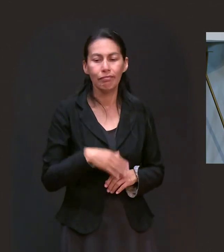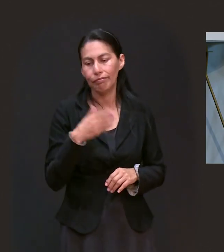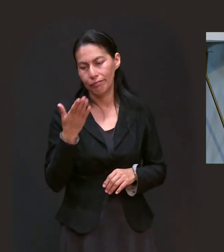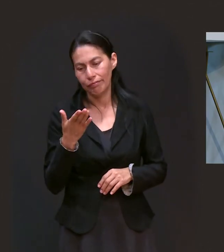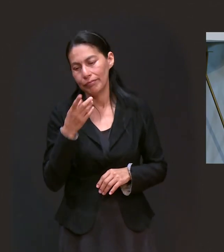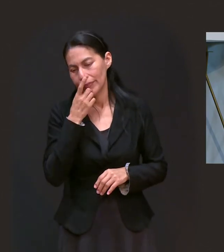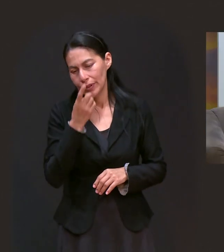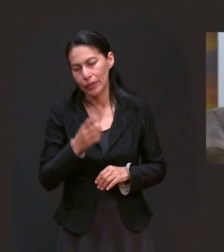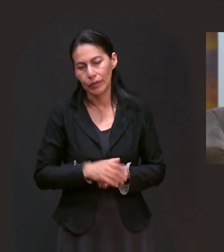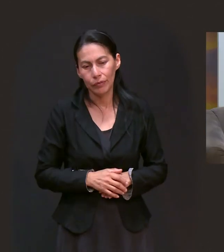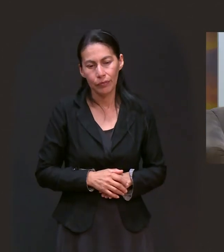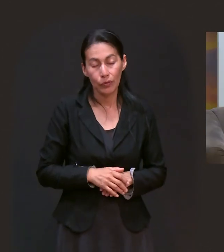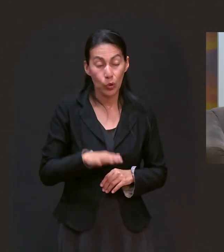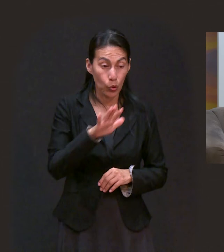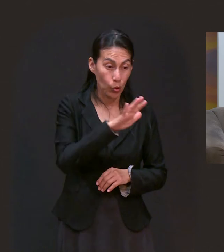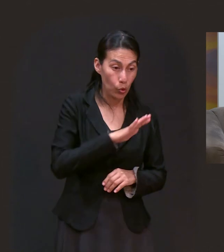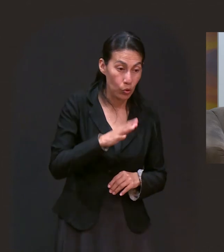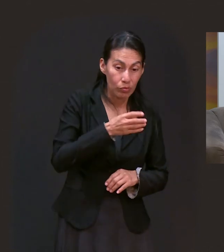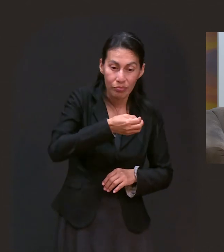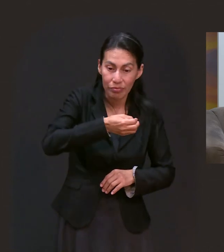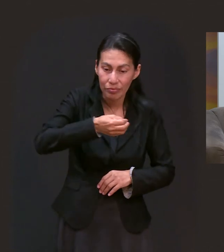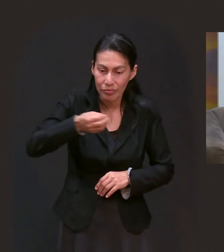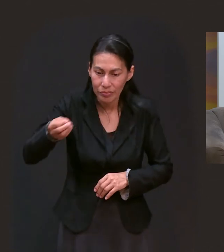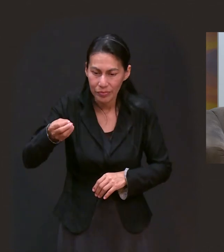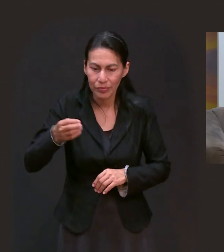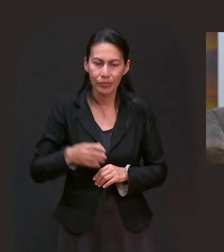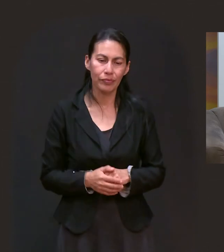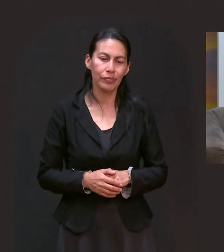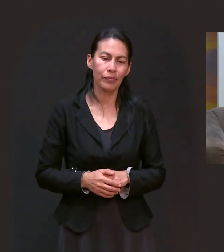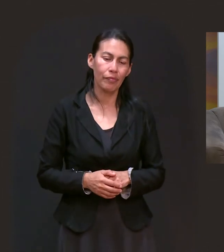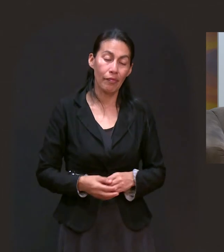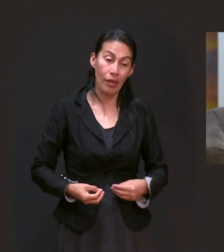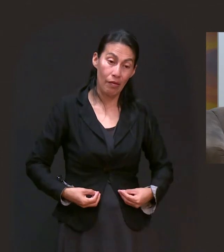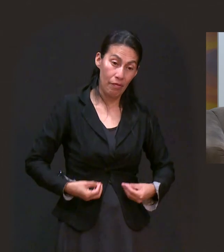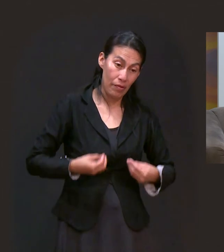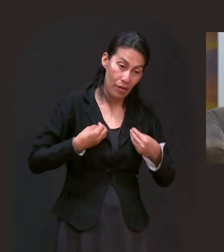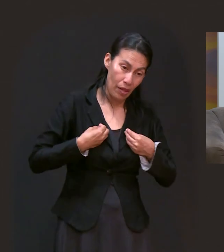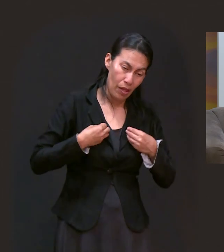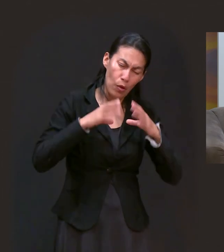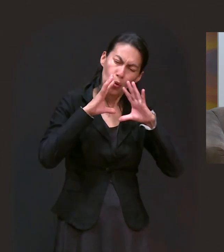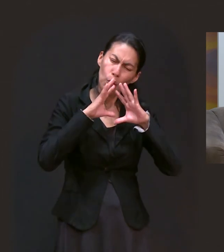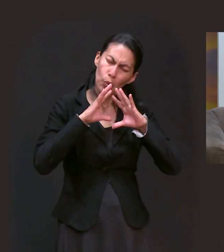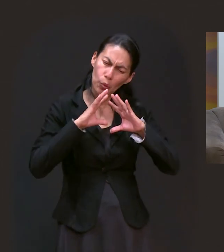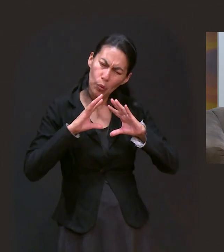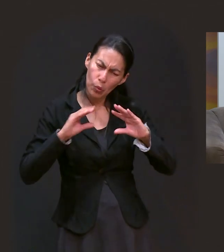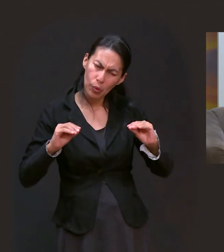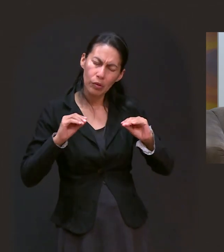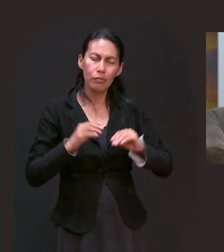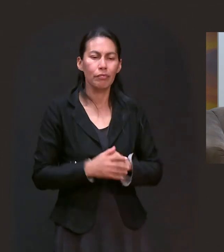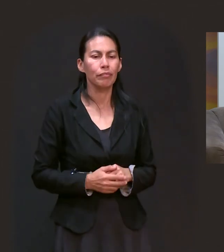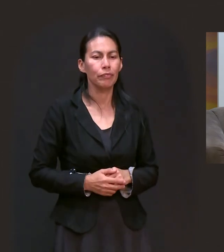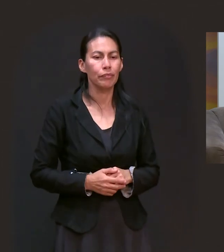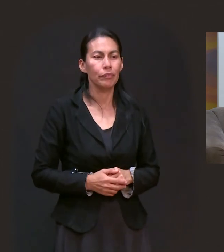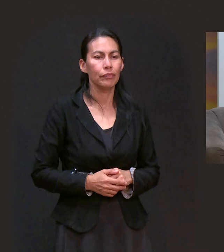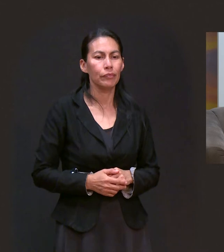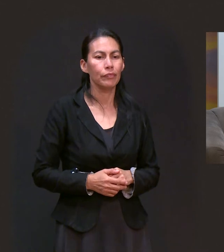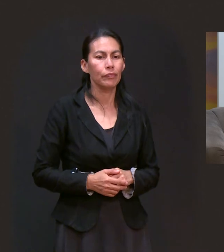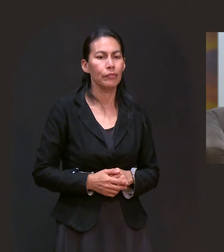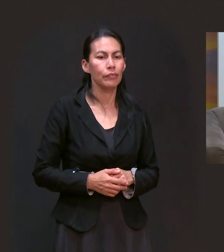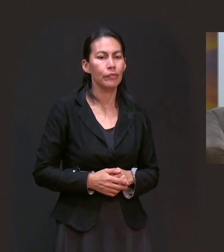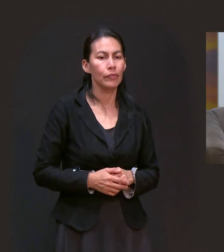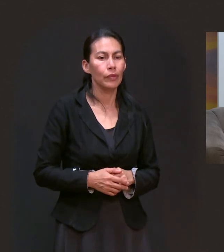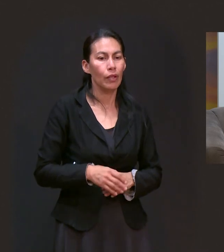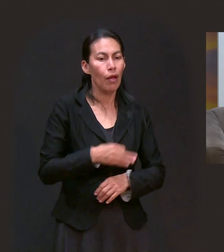este y como él dice deber de organizarse para decidir una vida afuera una vida porque en el